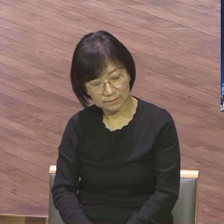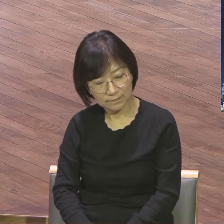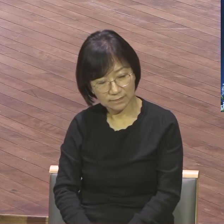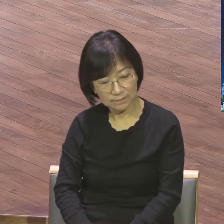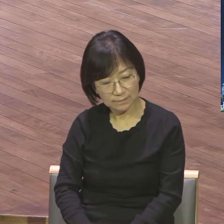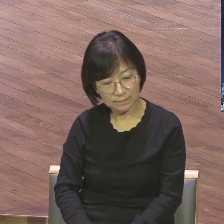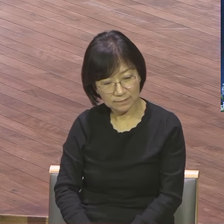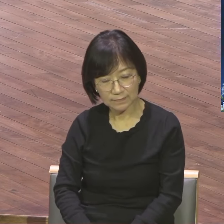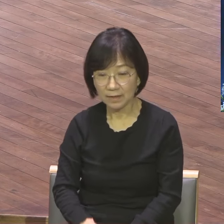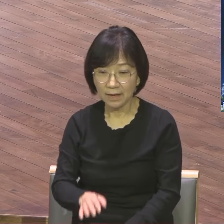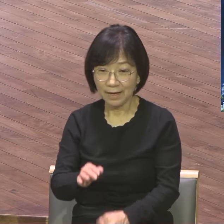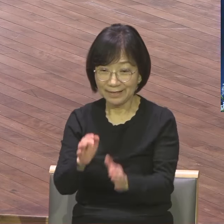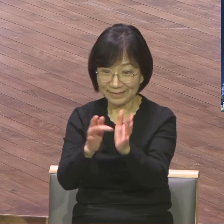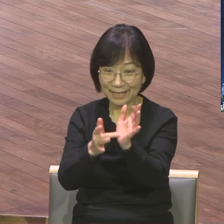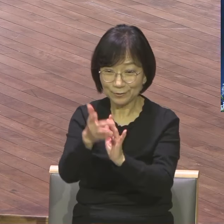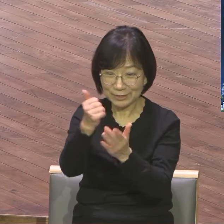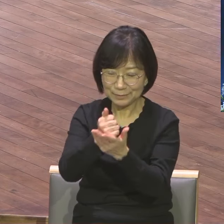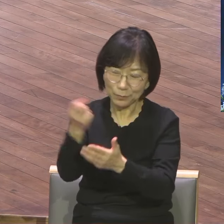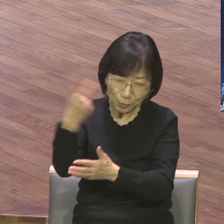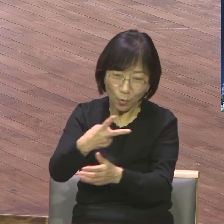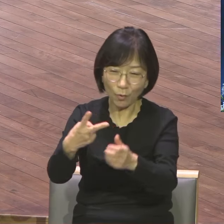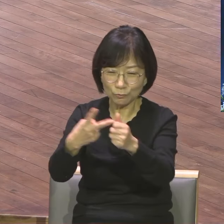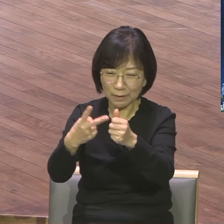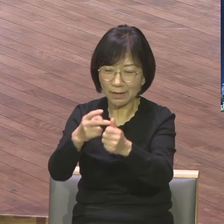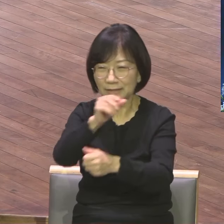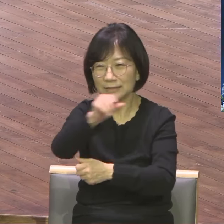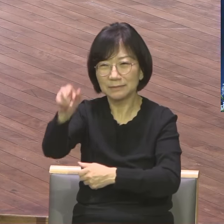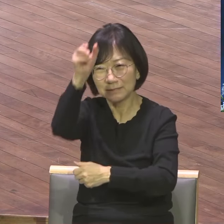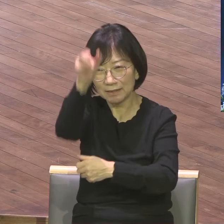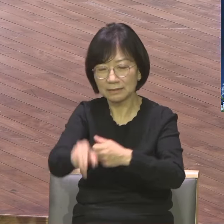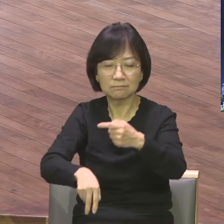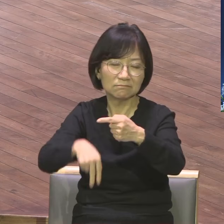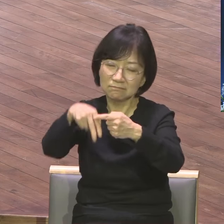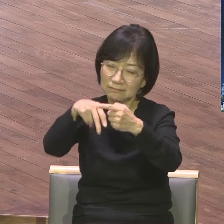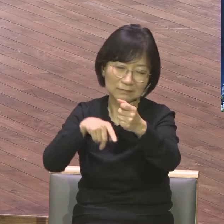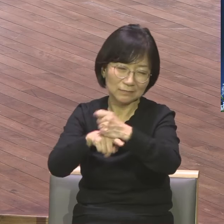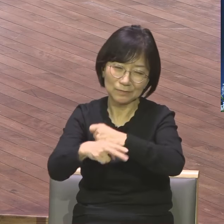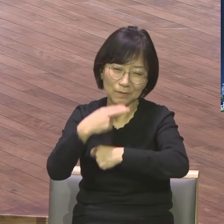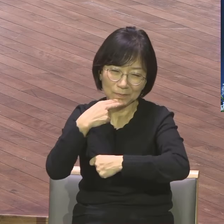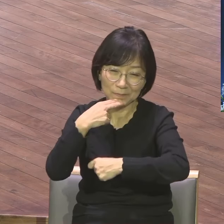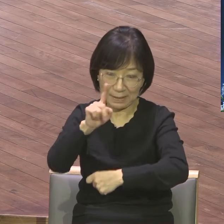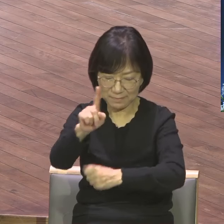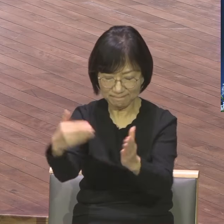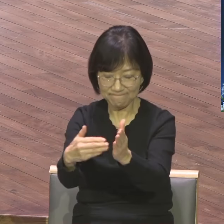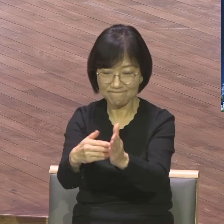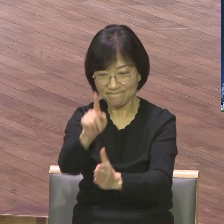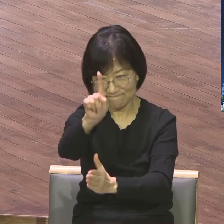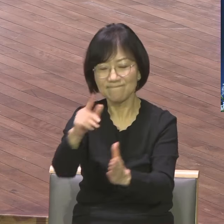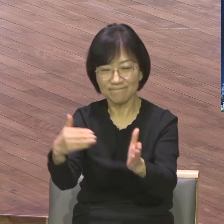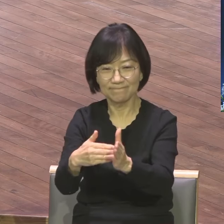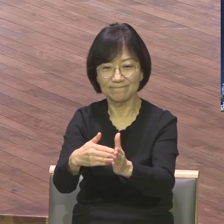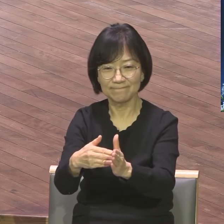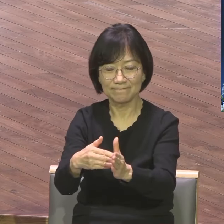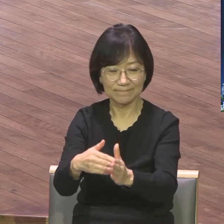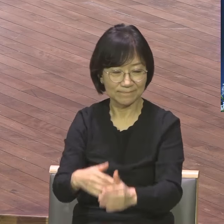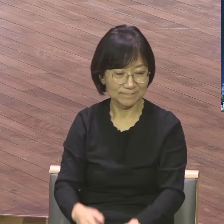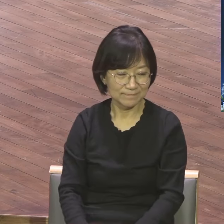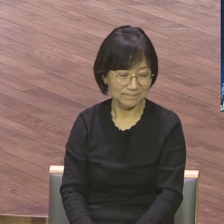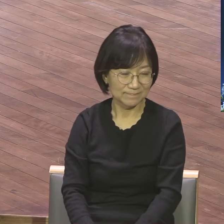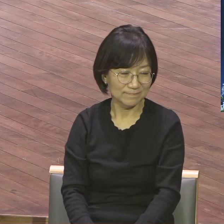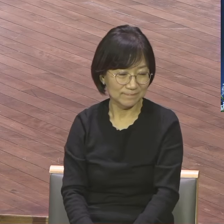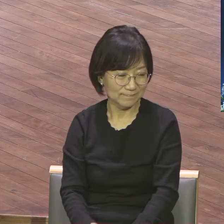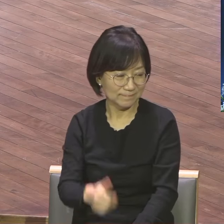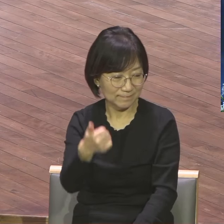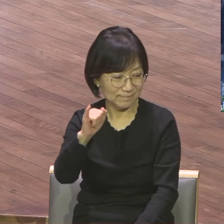다시 십자가를 지시는 것이 아니라 그분의 십자가 사건은 단번에 죄를 해결하신 거예요. 히브리서 10장